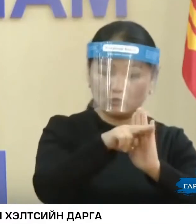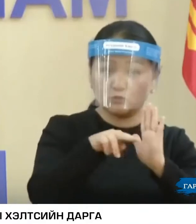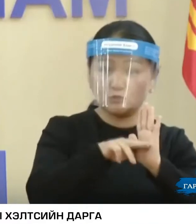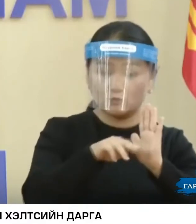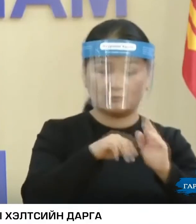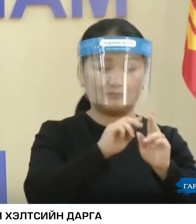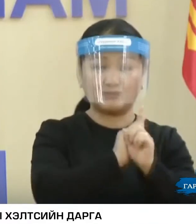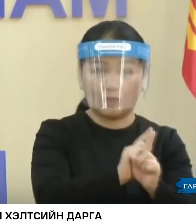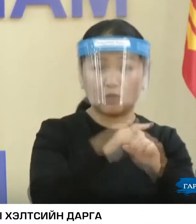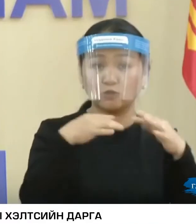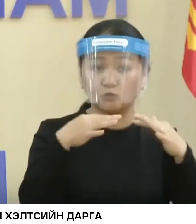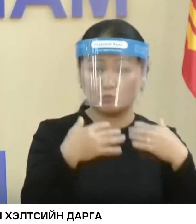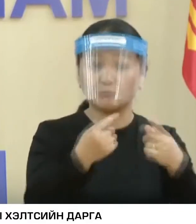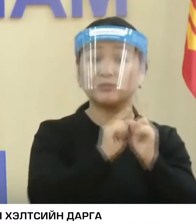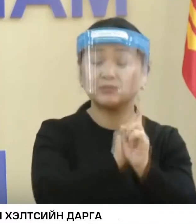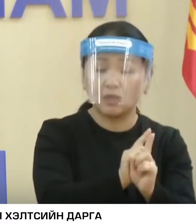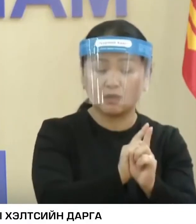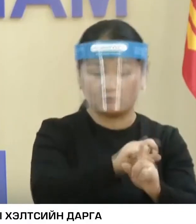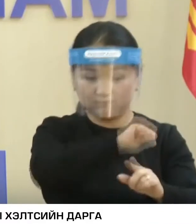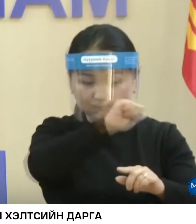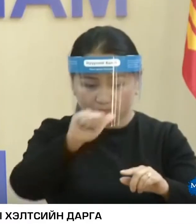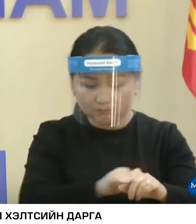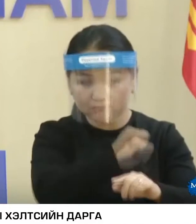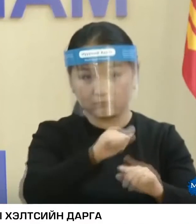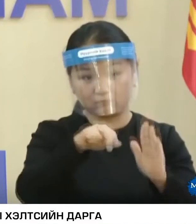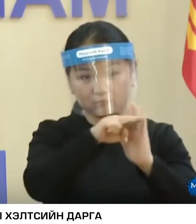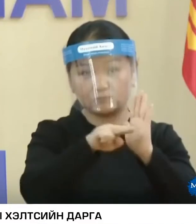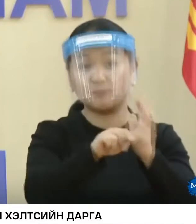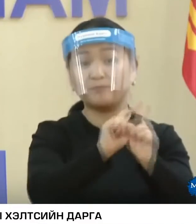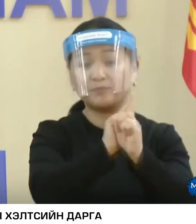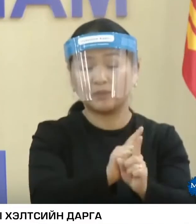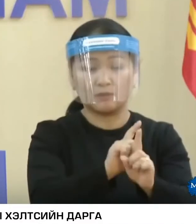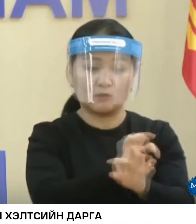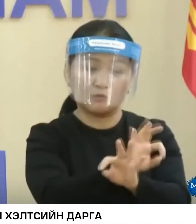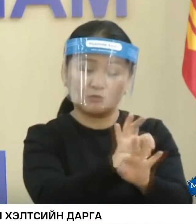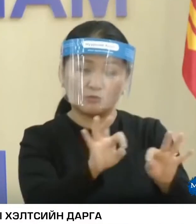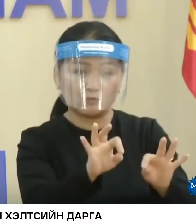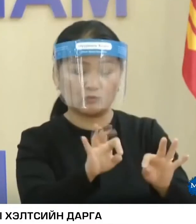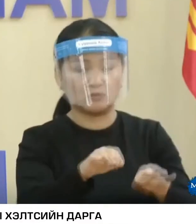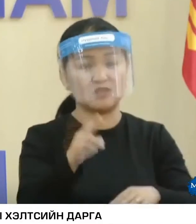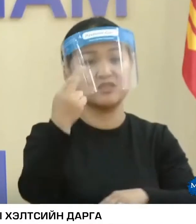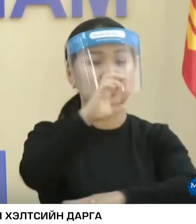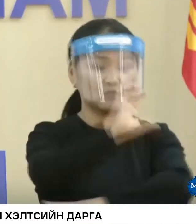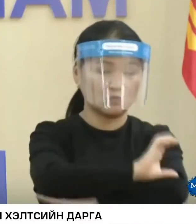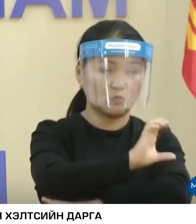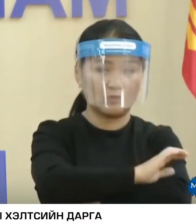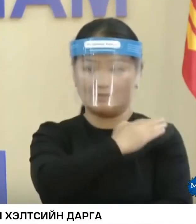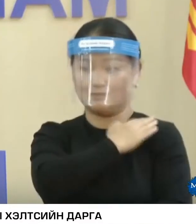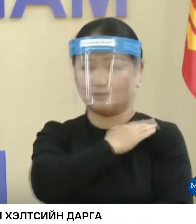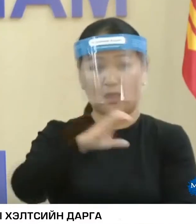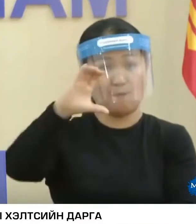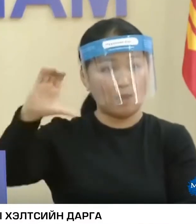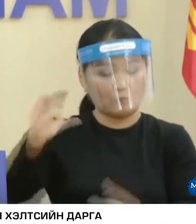дагах энэ одоо хэрэгжилтийг хангах, мөрдүүлэх талаар олон одоо их сургуулиуд бол цагдаагийн газартаа бол